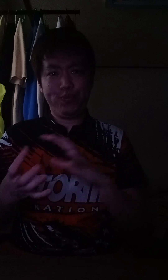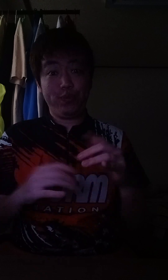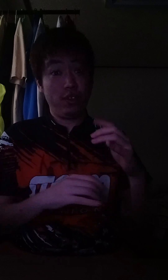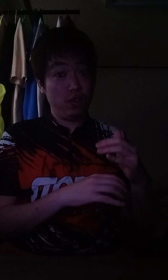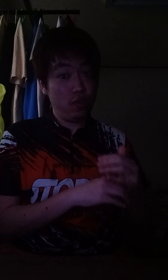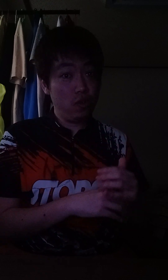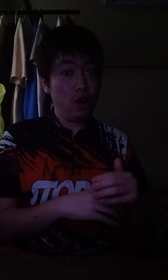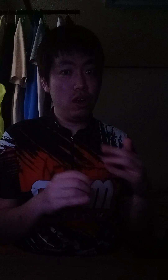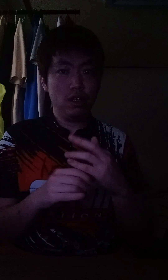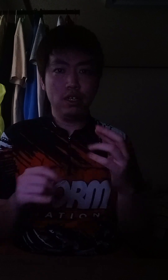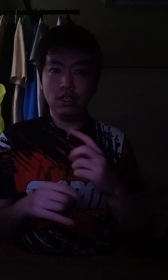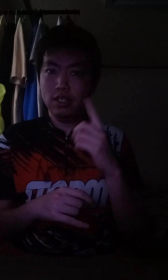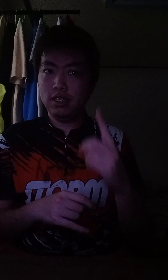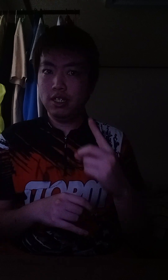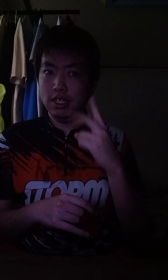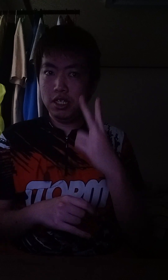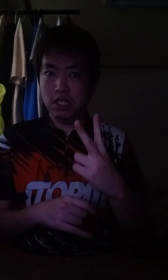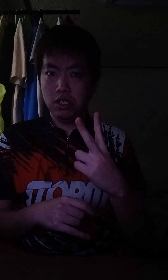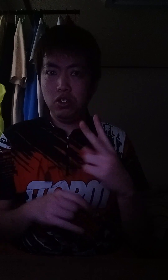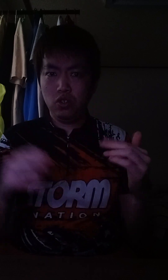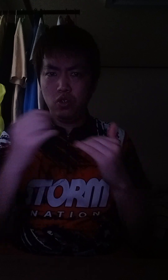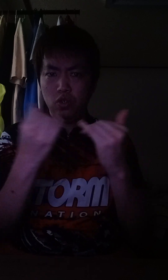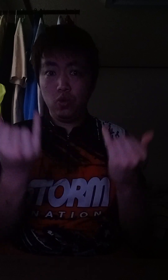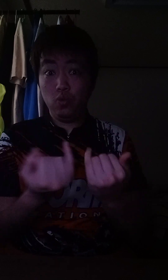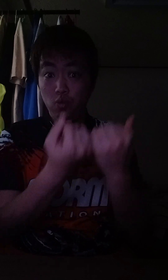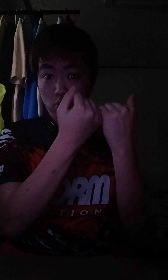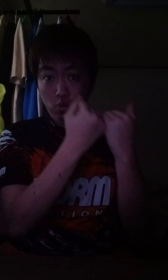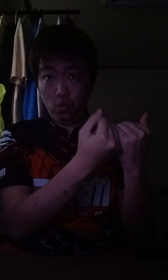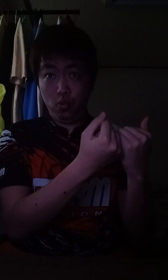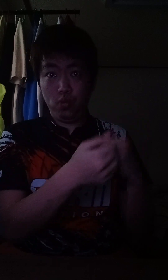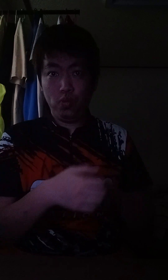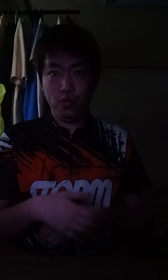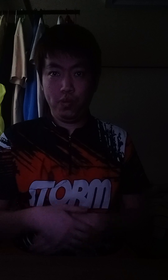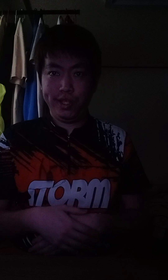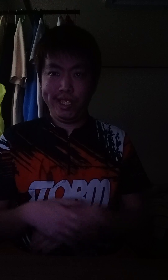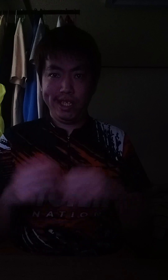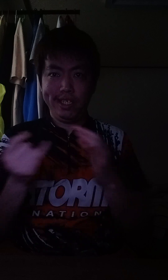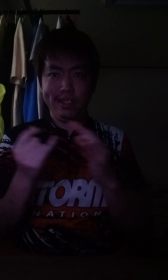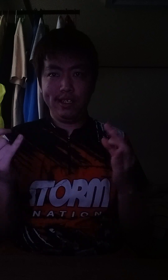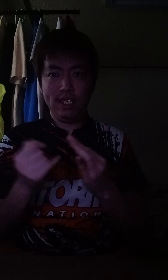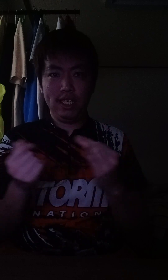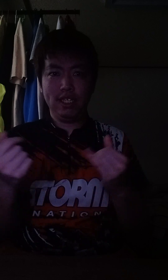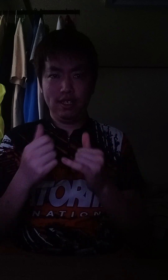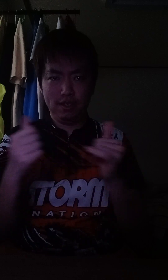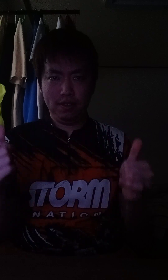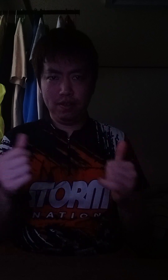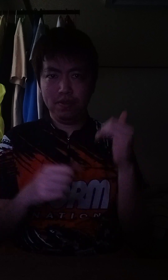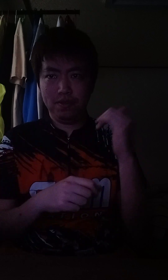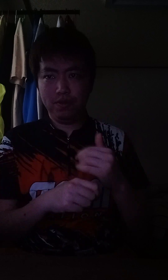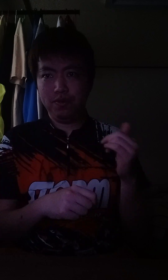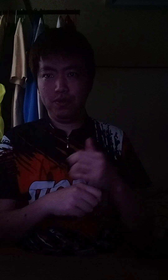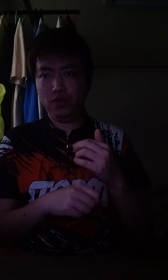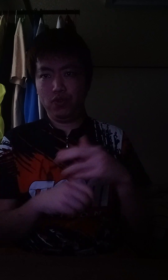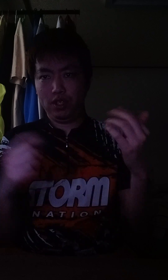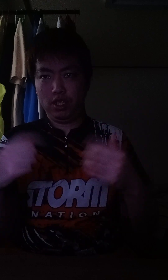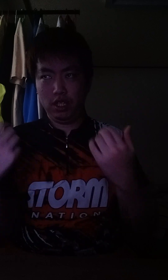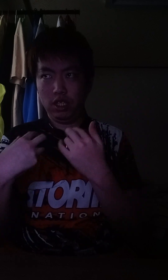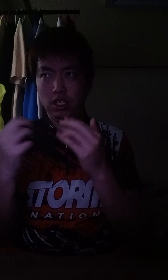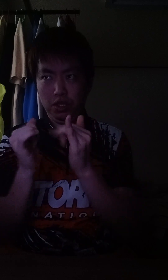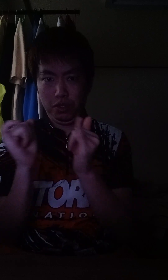생각하면 초등학교 1학년에서 2학년 정도 수준으로 될 것 같고요. 그렇지만 또 승현이가 가진 장애에 비해서는 많은 노력을 통해서 많이 발전한 모습을